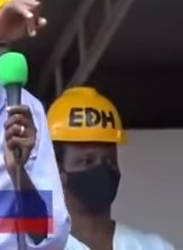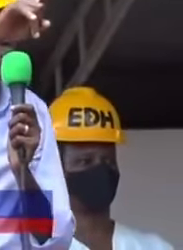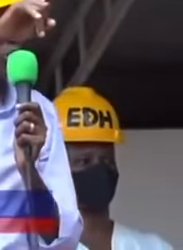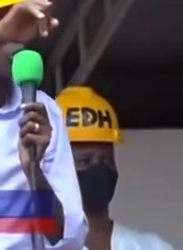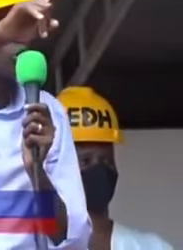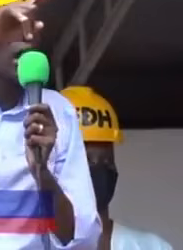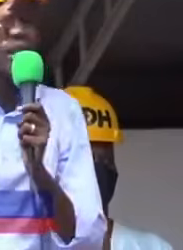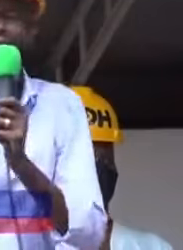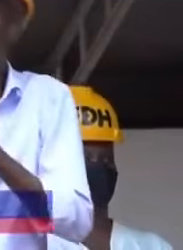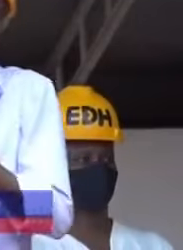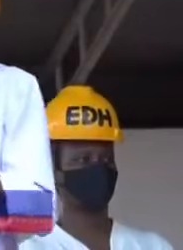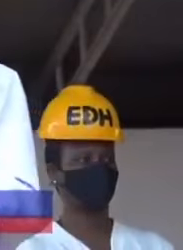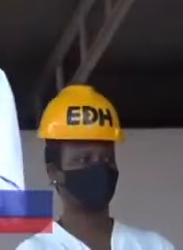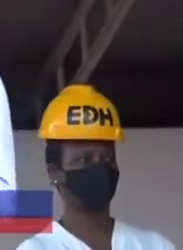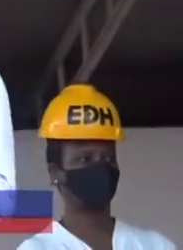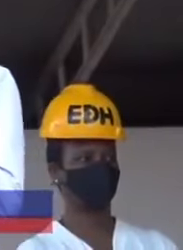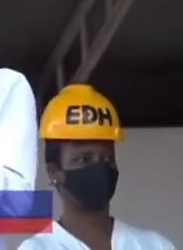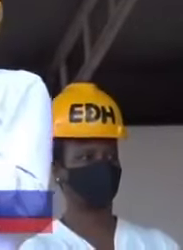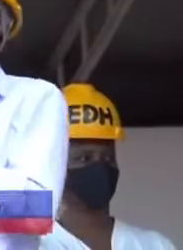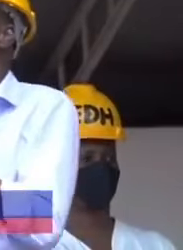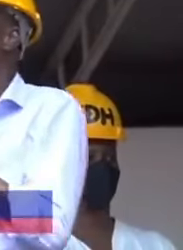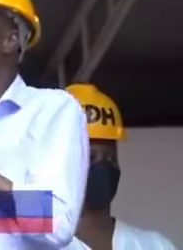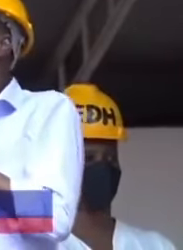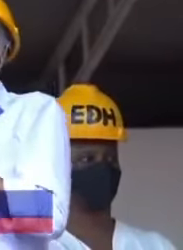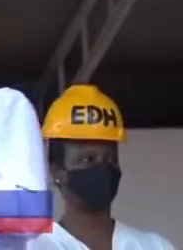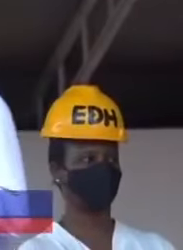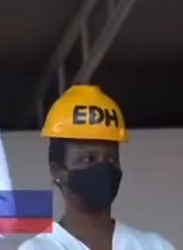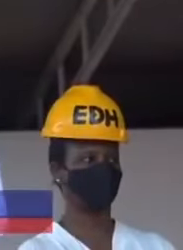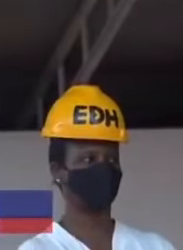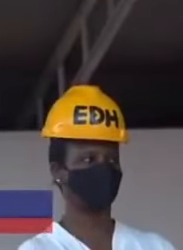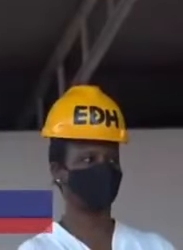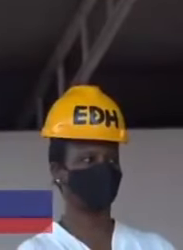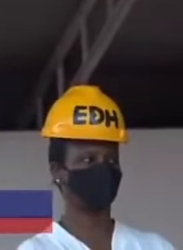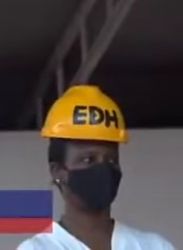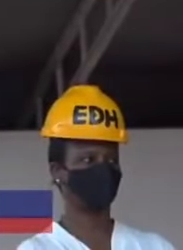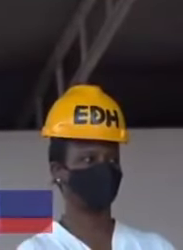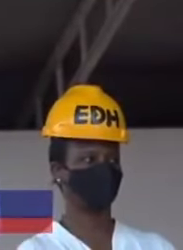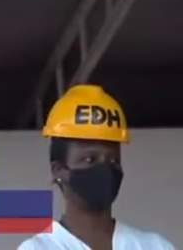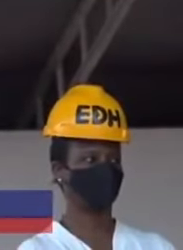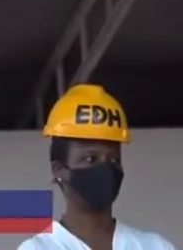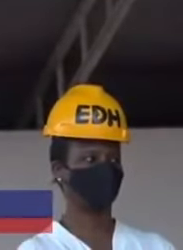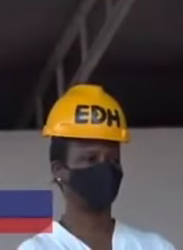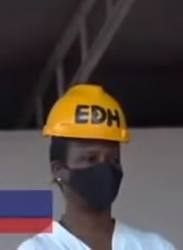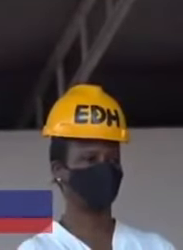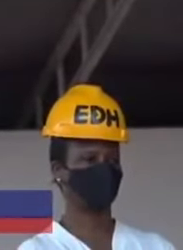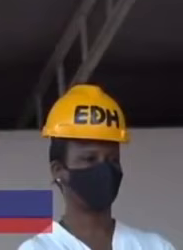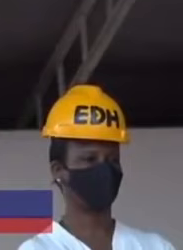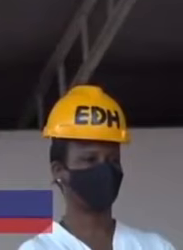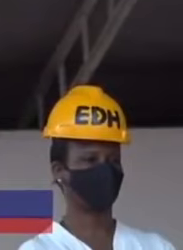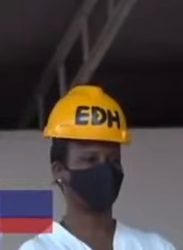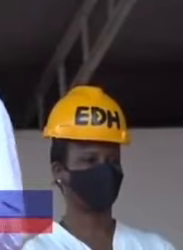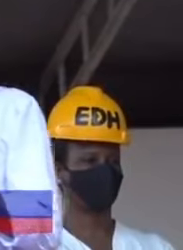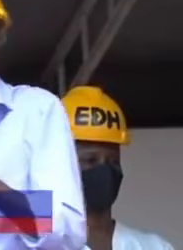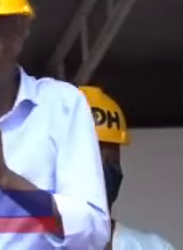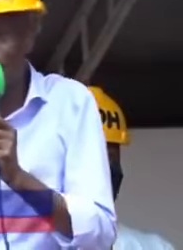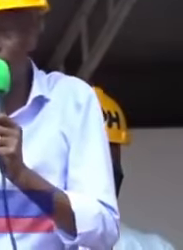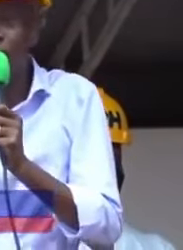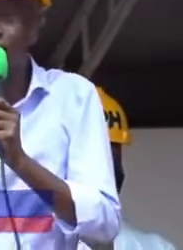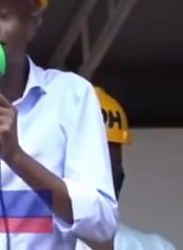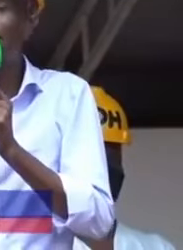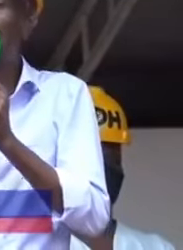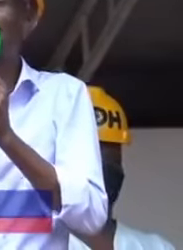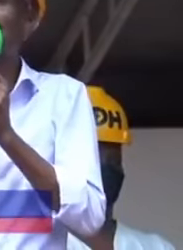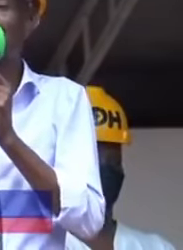Attendez. Journaliste a dit comme ça. Bon, yon tap dit président, ça a fou, président reste fou. 6